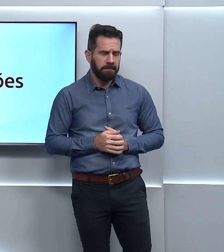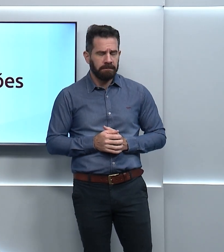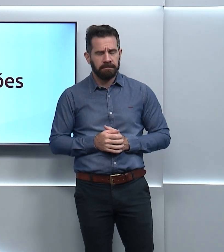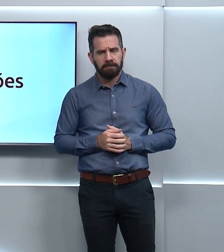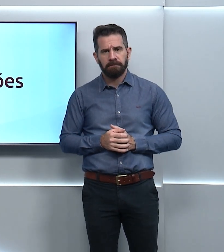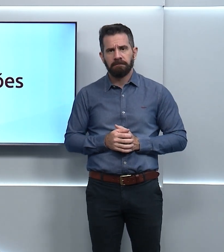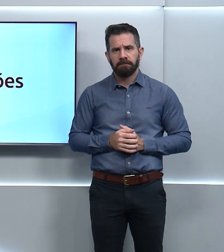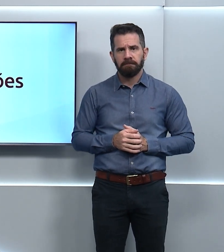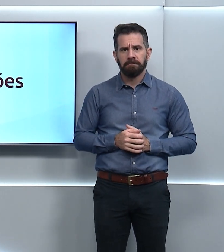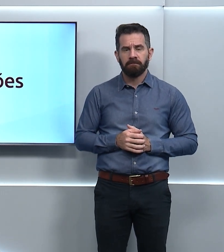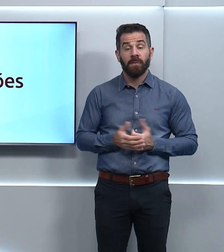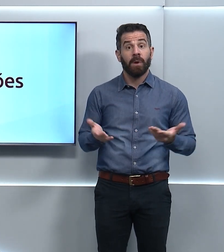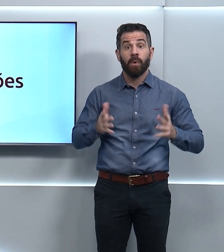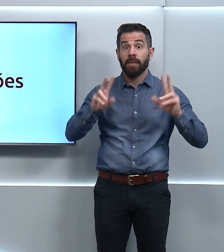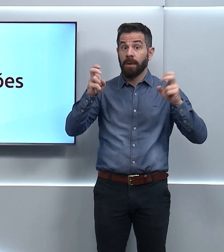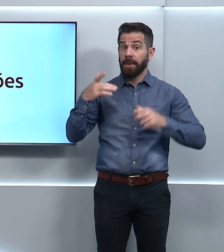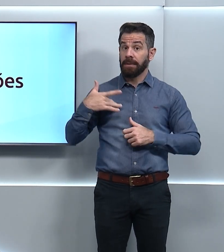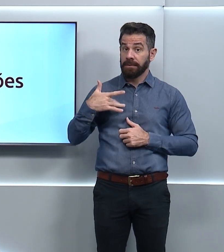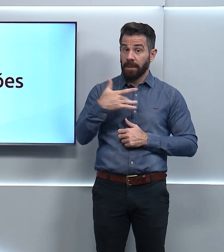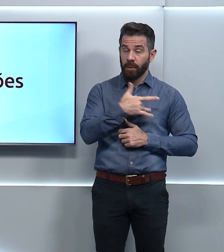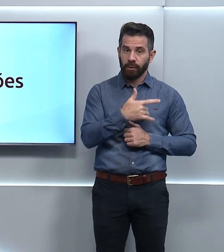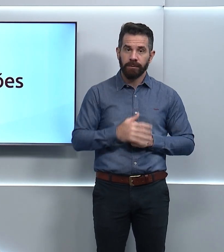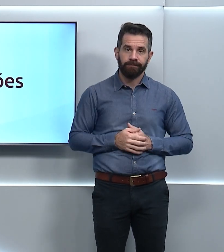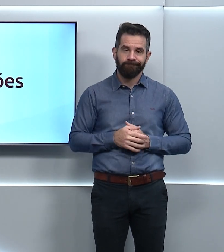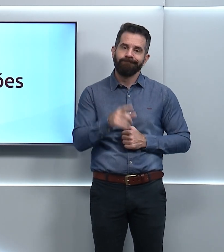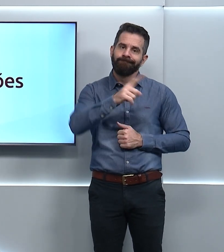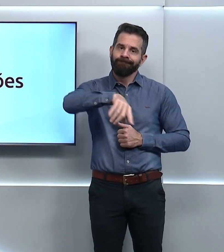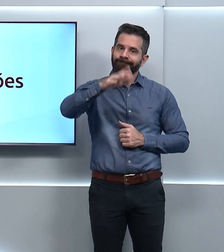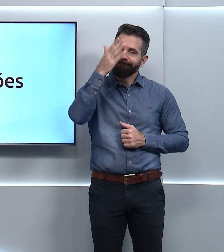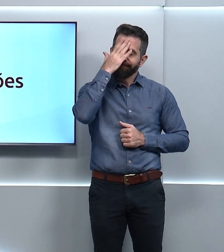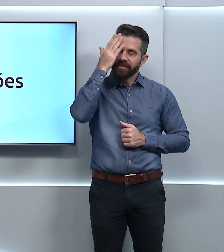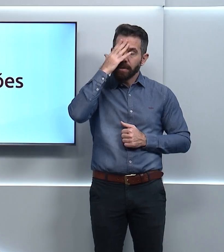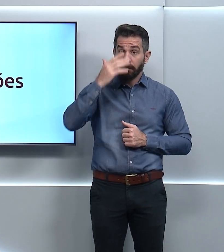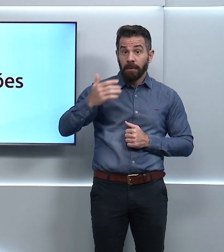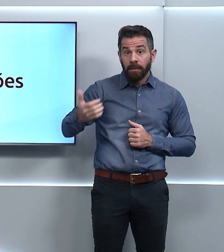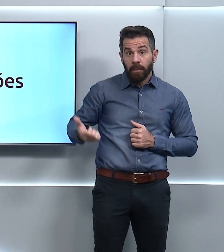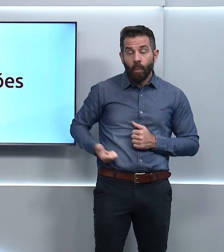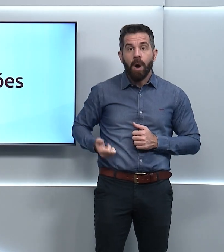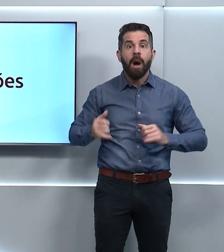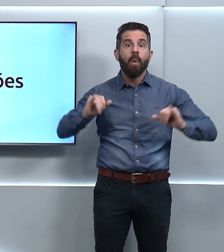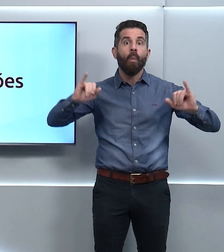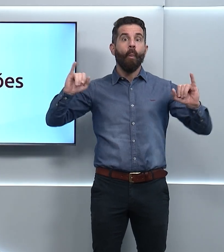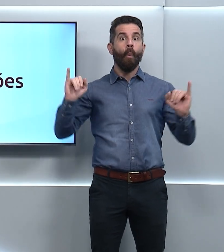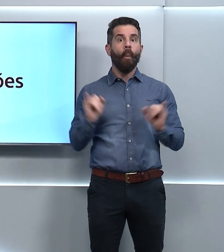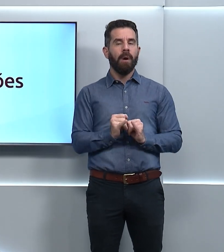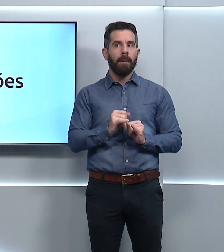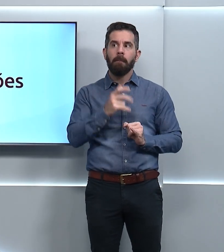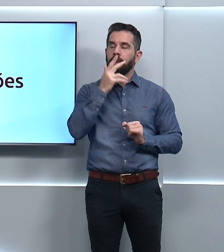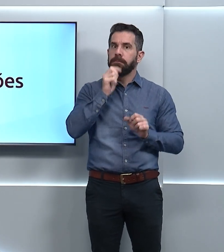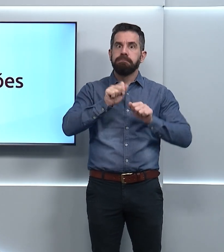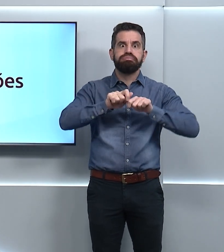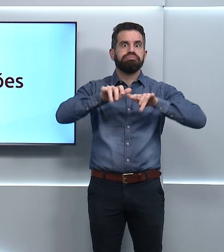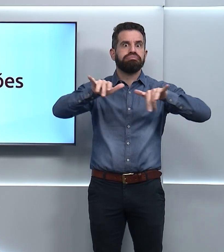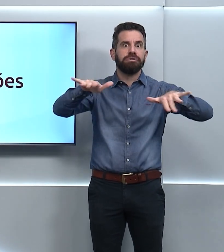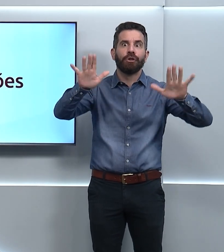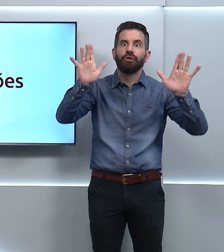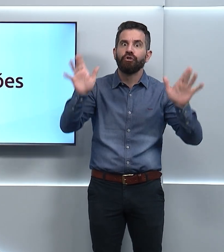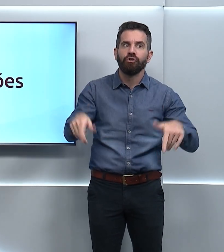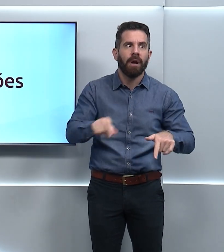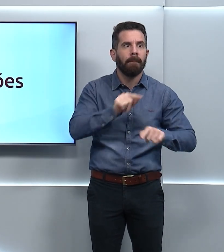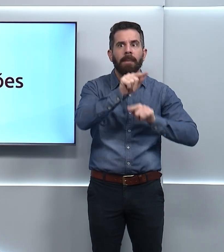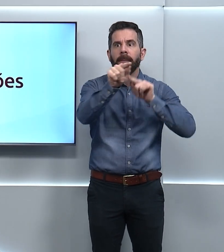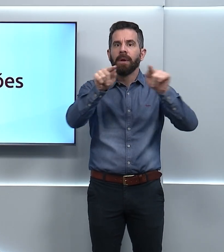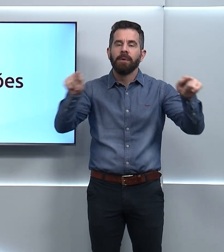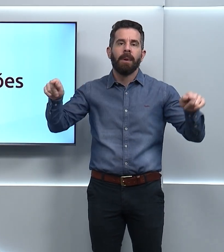Bom, e agora a gente vai falar sobre saúde. O uso de canetas emagrecedoras se tornou um fenômeno, que vai muito além